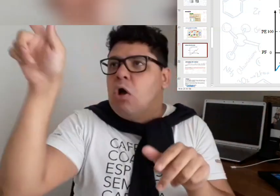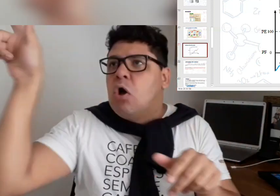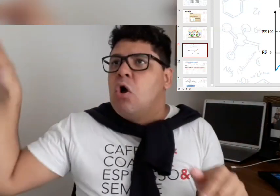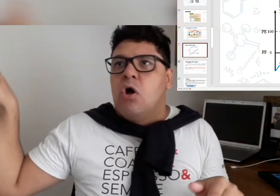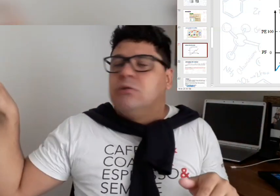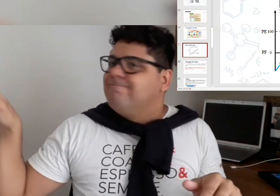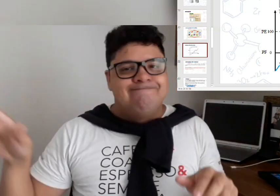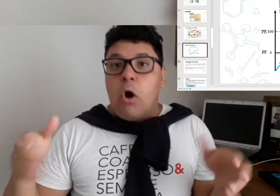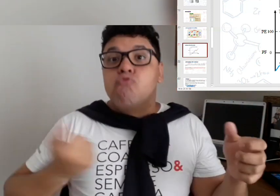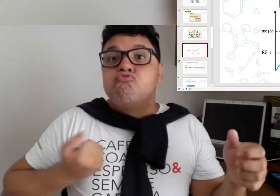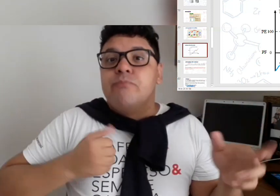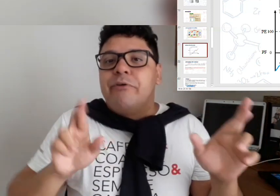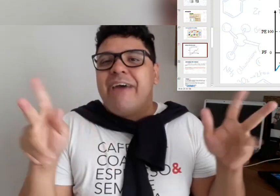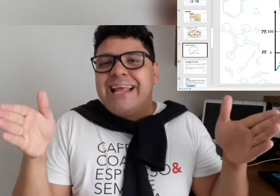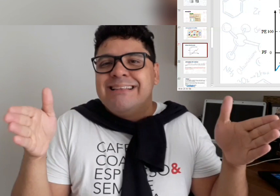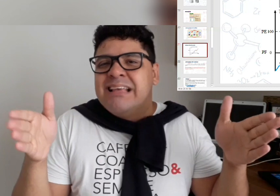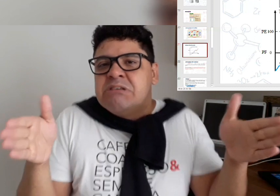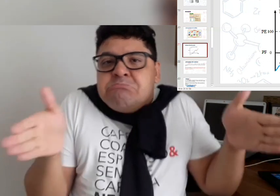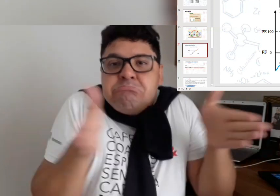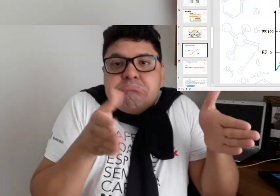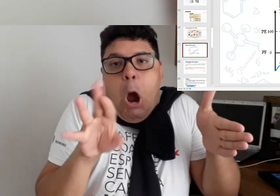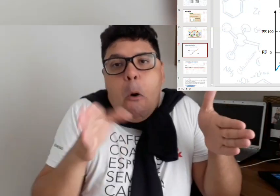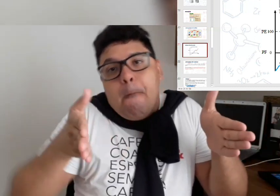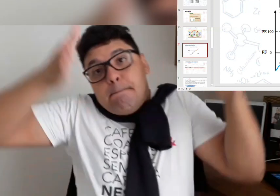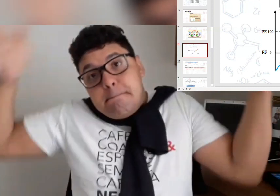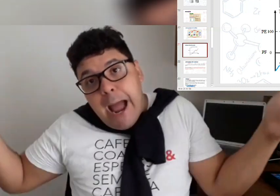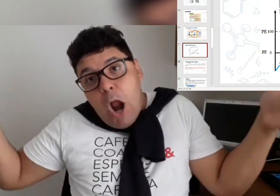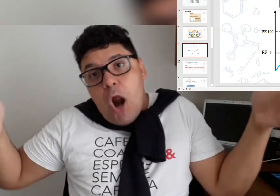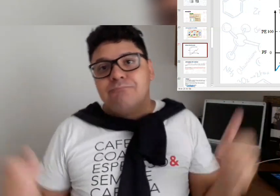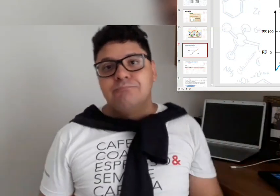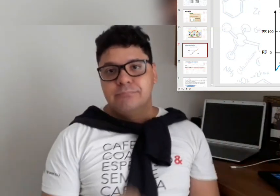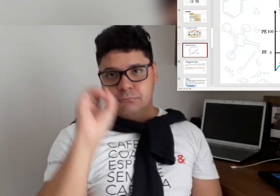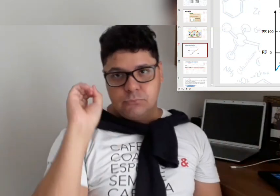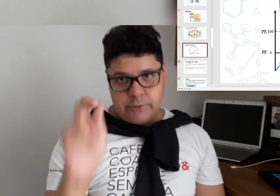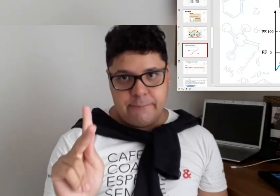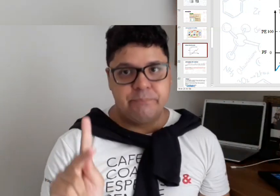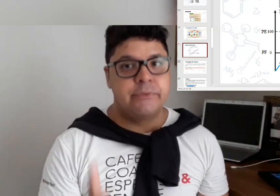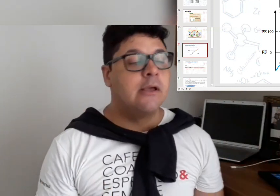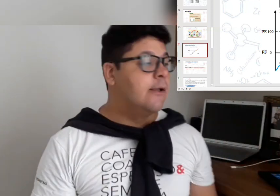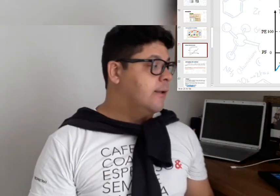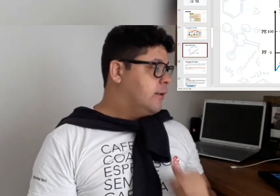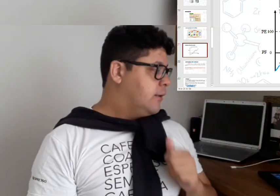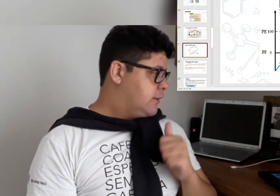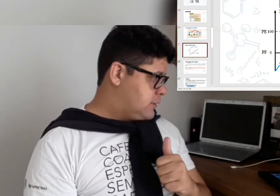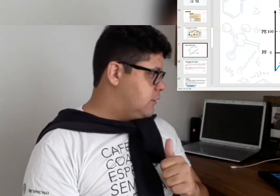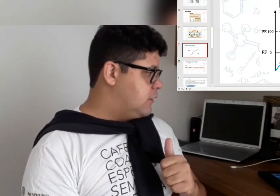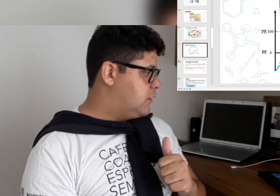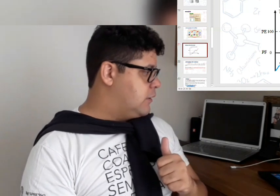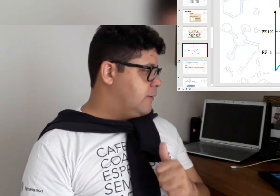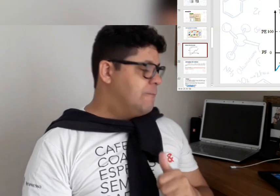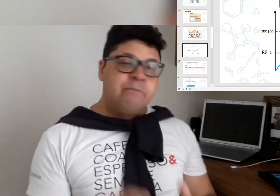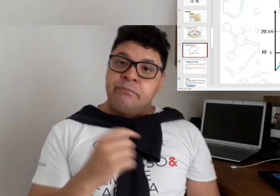caracterizar, né, as substâncias através desses dois dados, do ponto de fusão e ponto de ebulição,